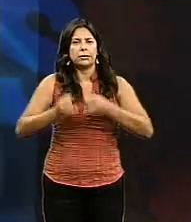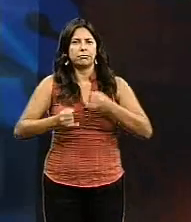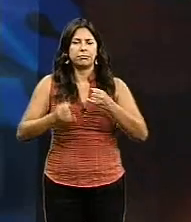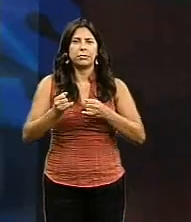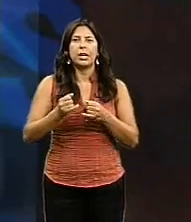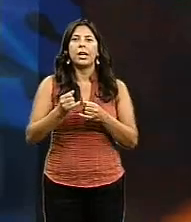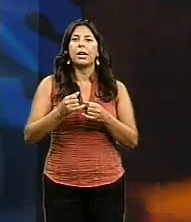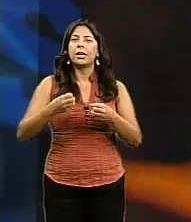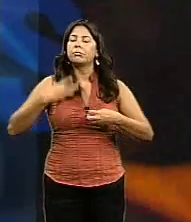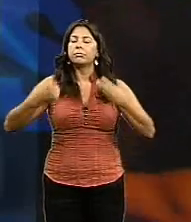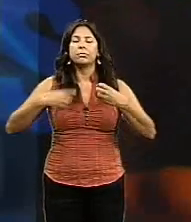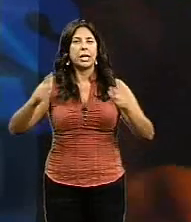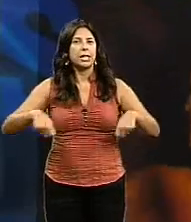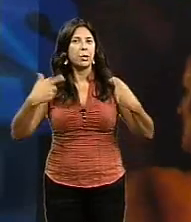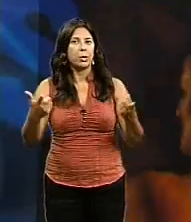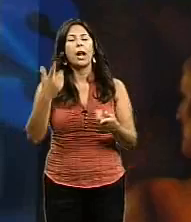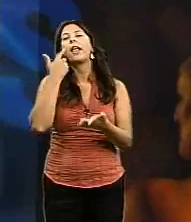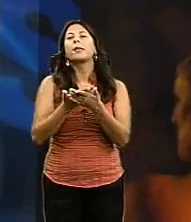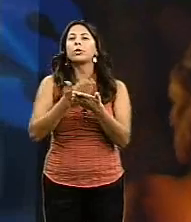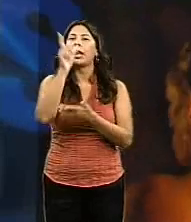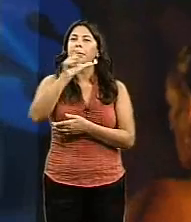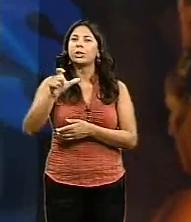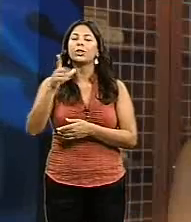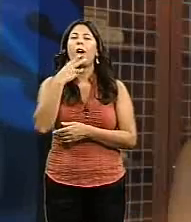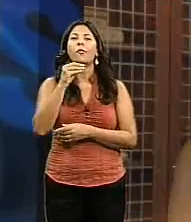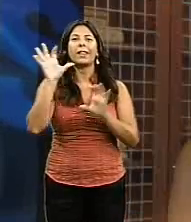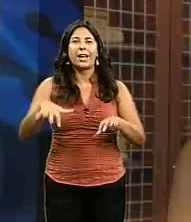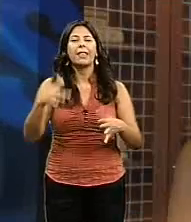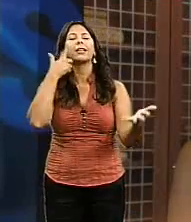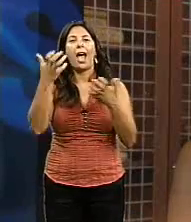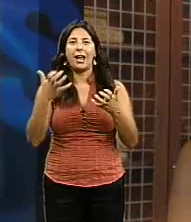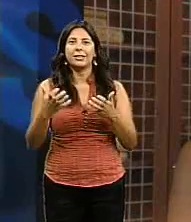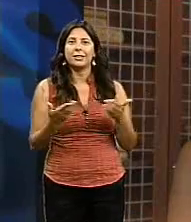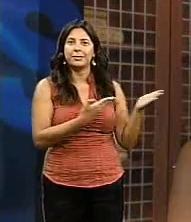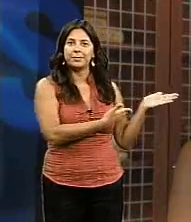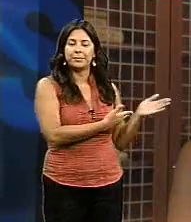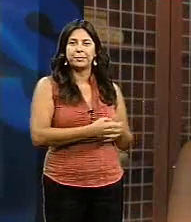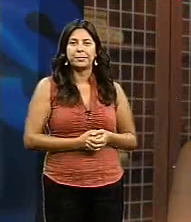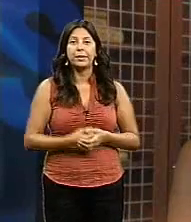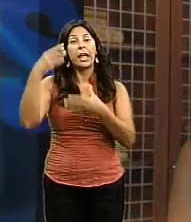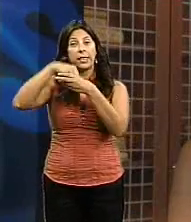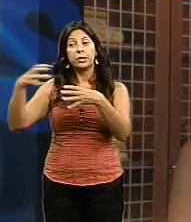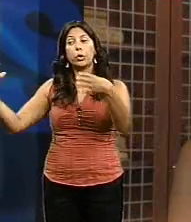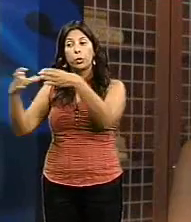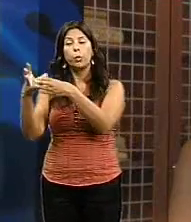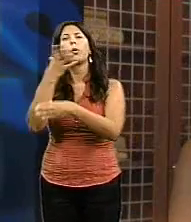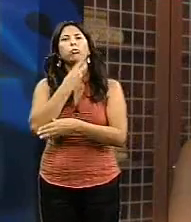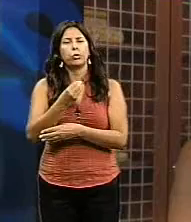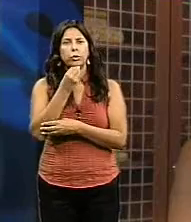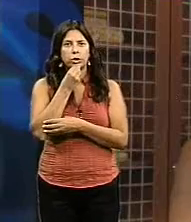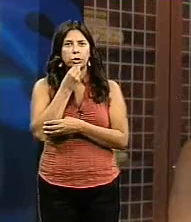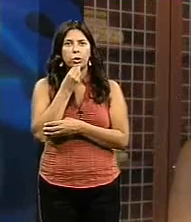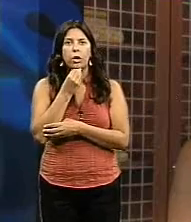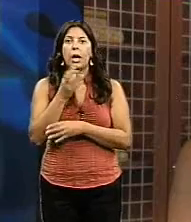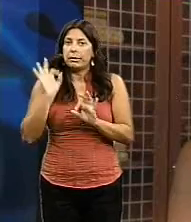aire descubrió que queda mucho talento en los jóvenes de Cádiz. Bailar en una compañía es muy bonito y la verdad es que es